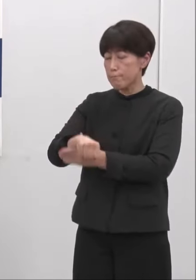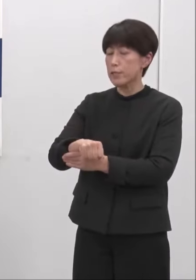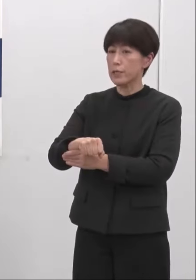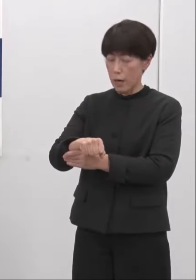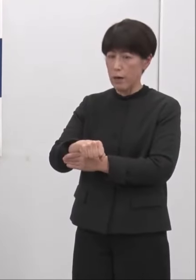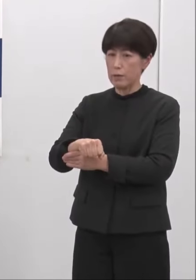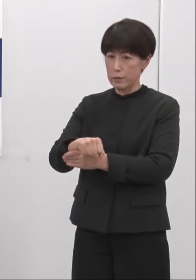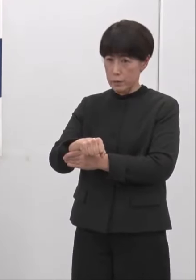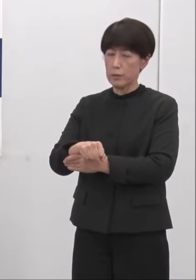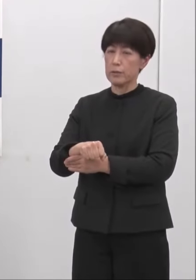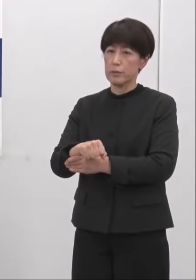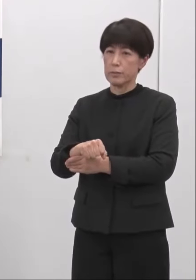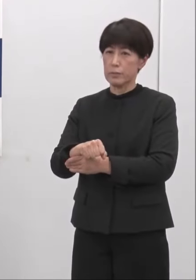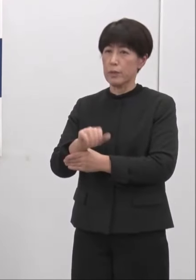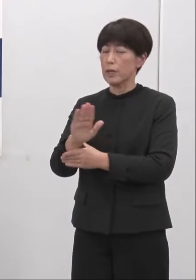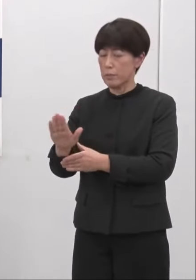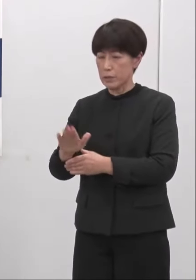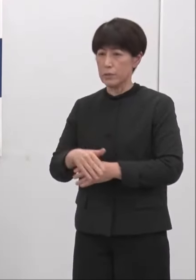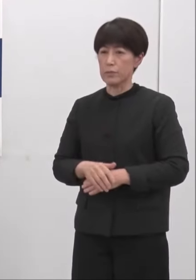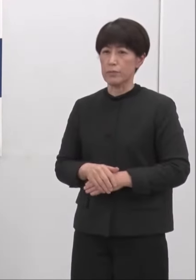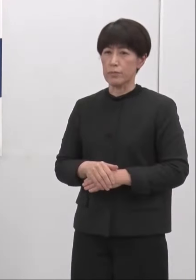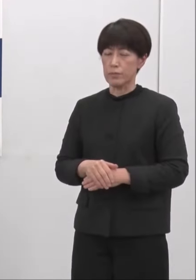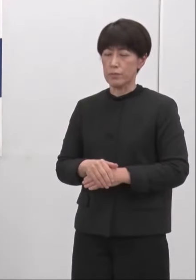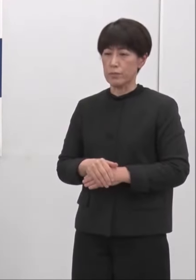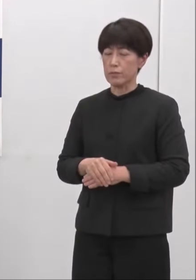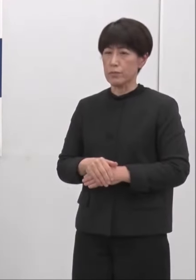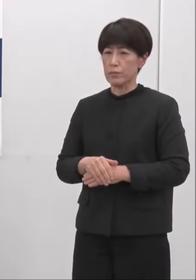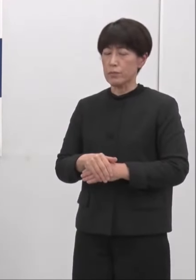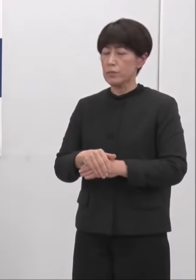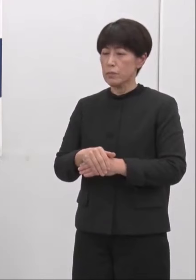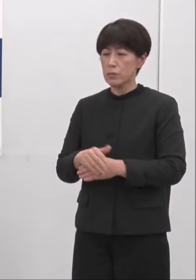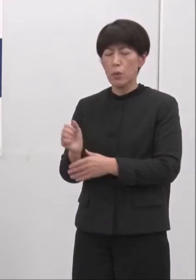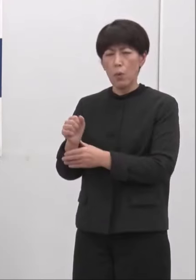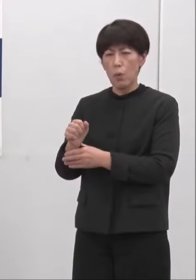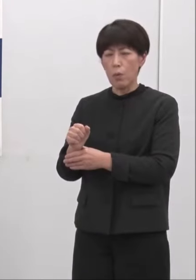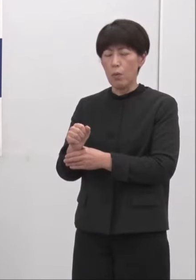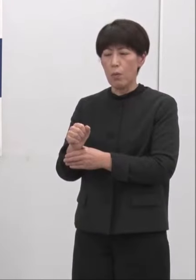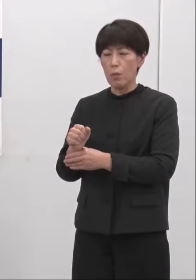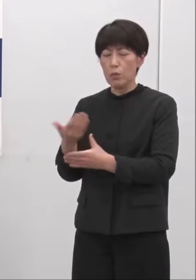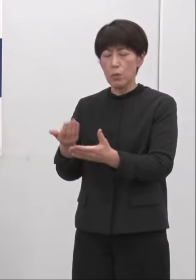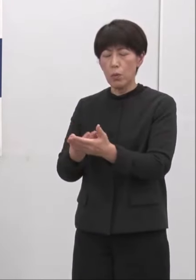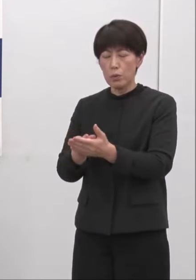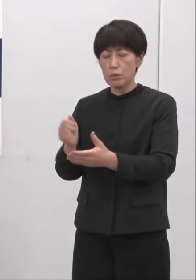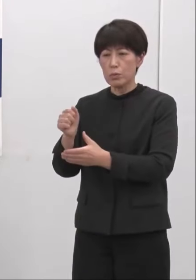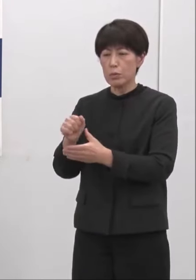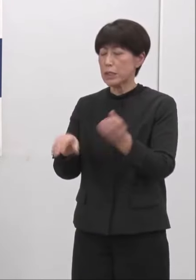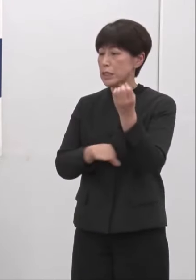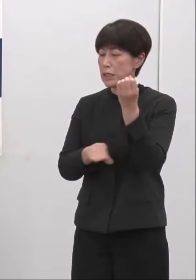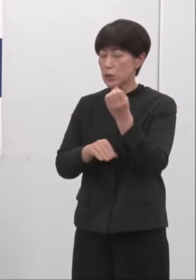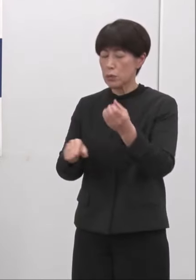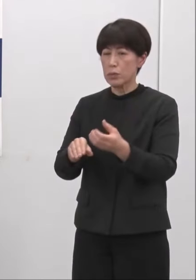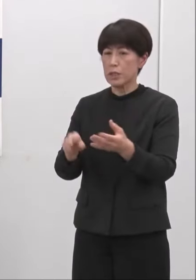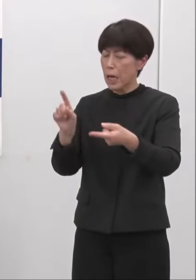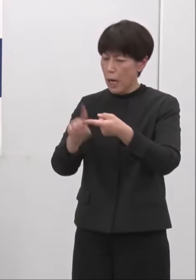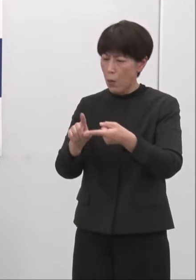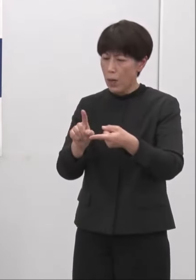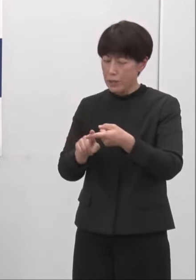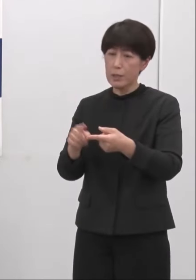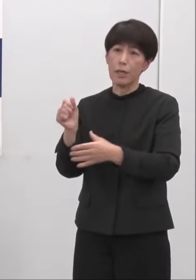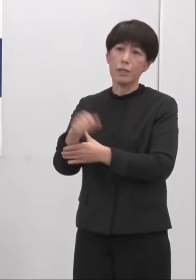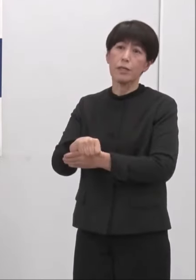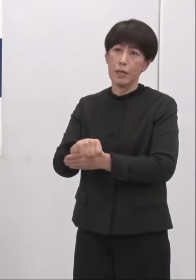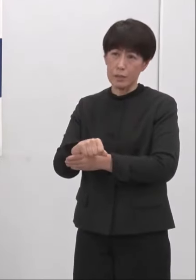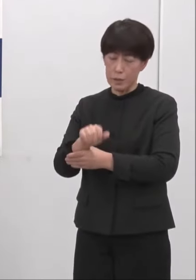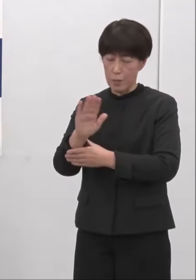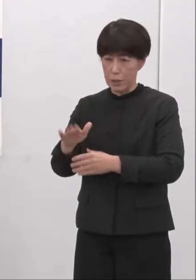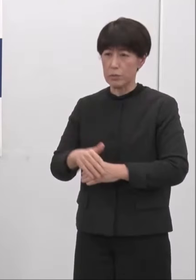に残す部分の基準というのは当然法にのっとって施行されることになります。ですのでな